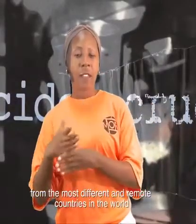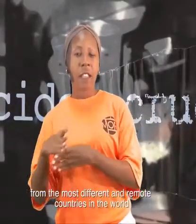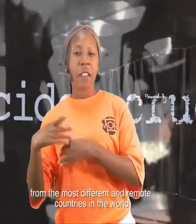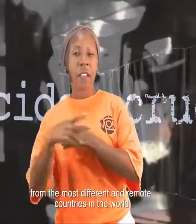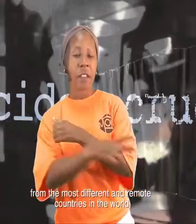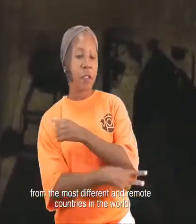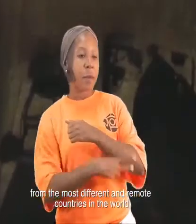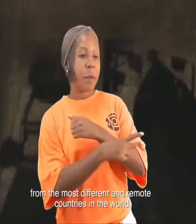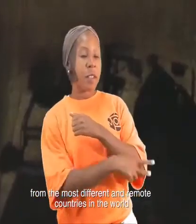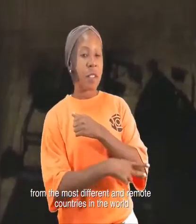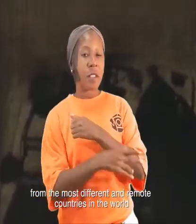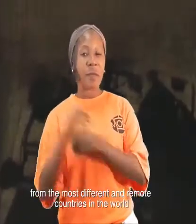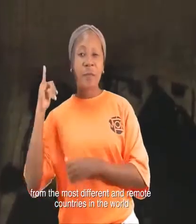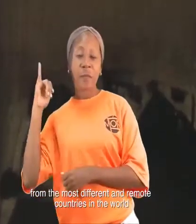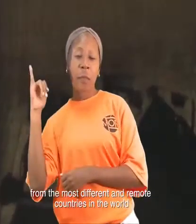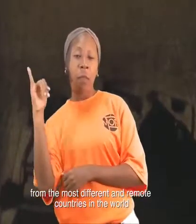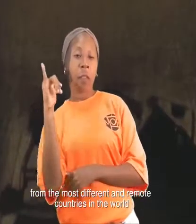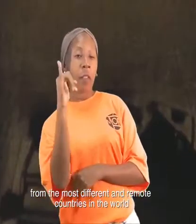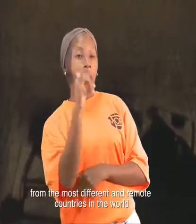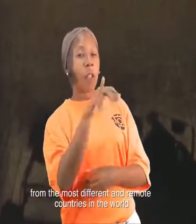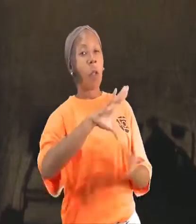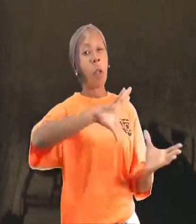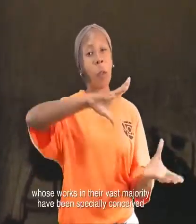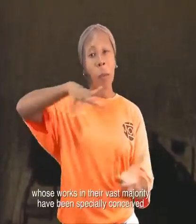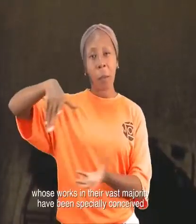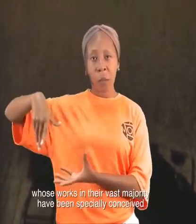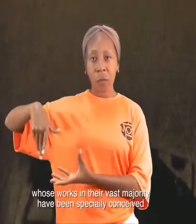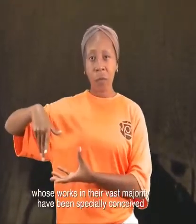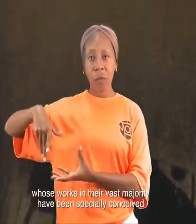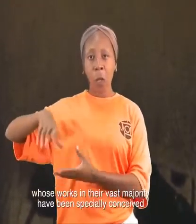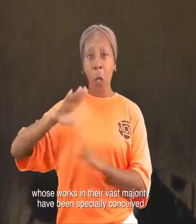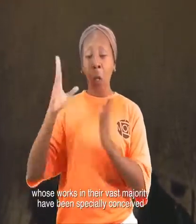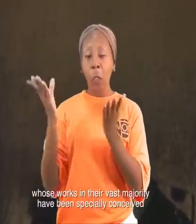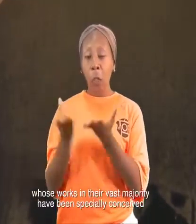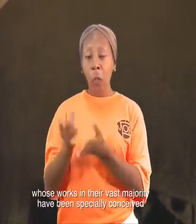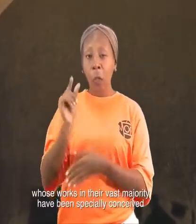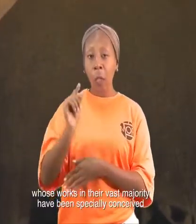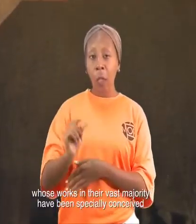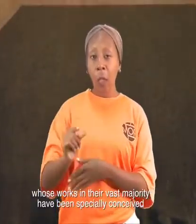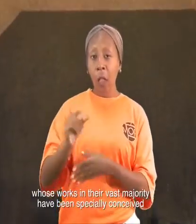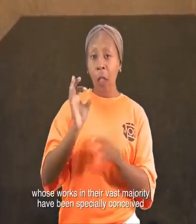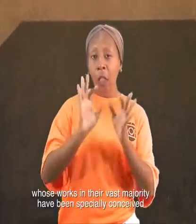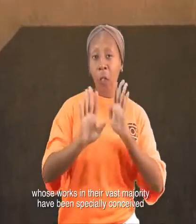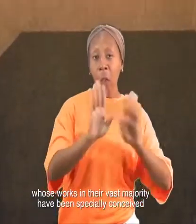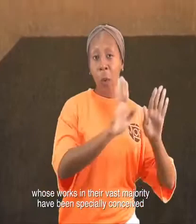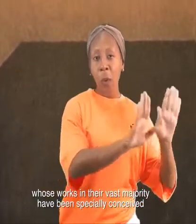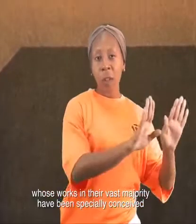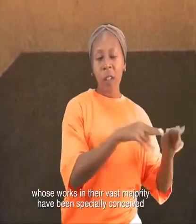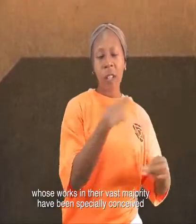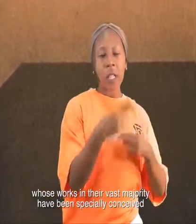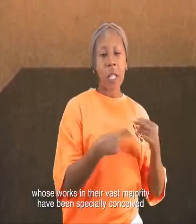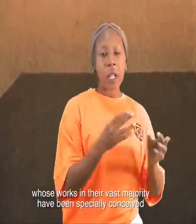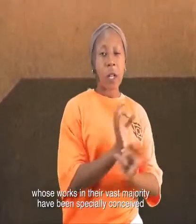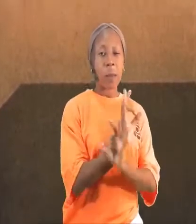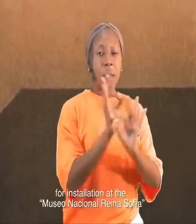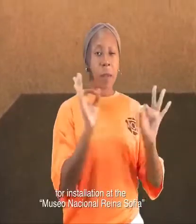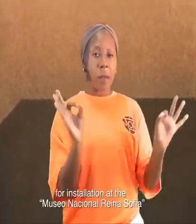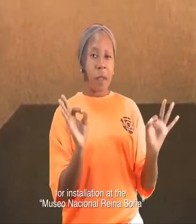los más distintos y alejados países del mundo, cuya gran mayoría de obras han sido concebidas especialmente para su